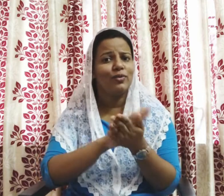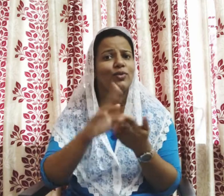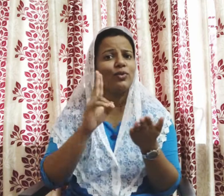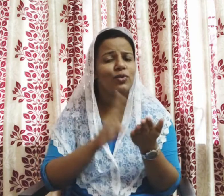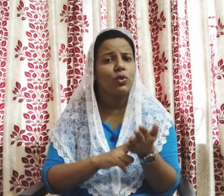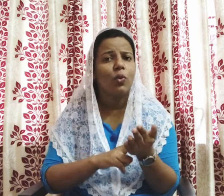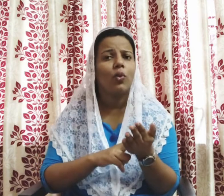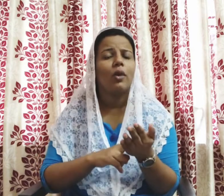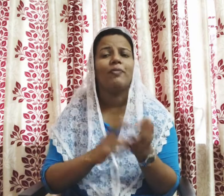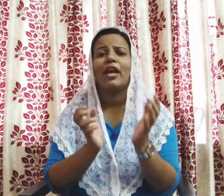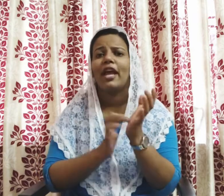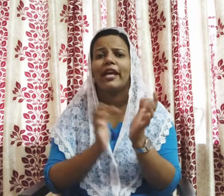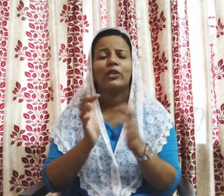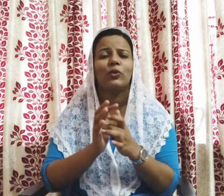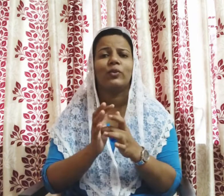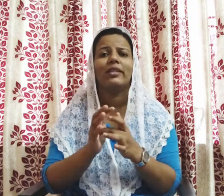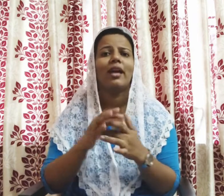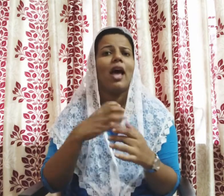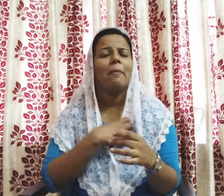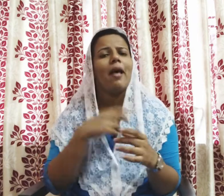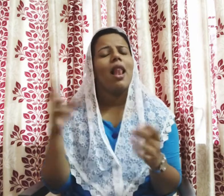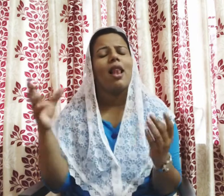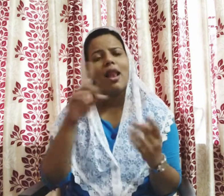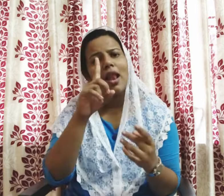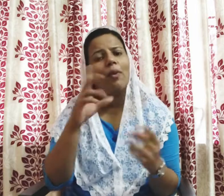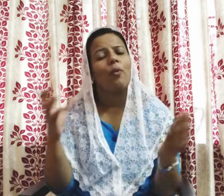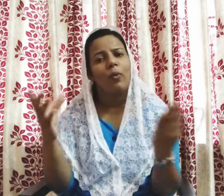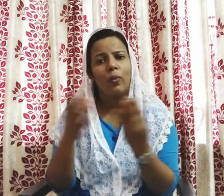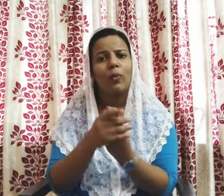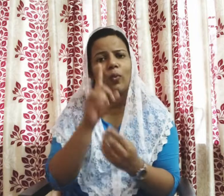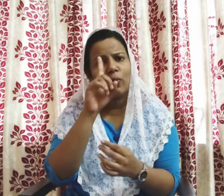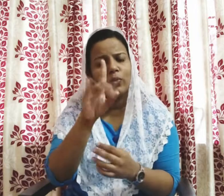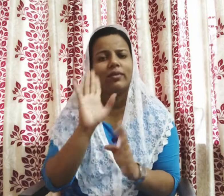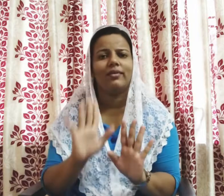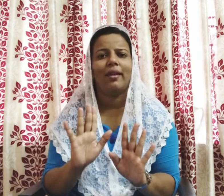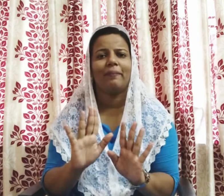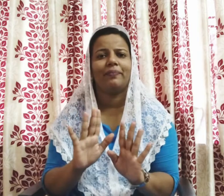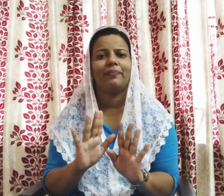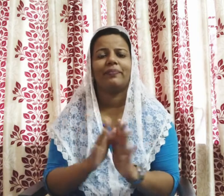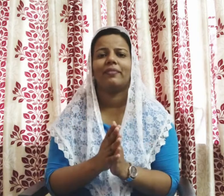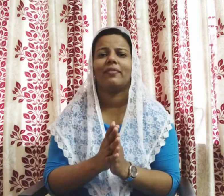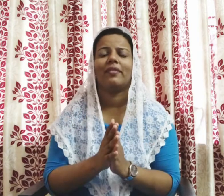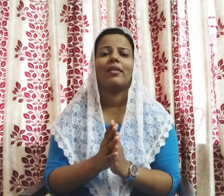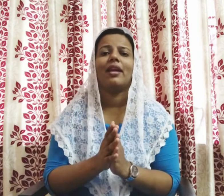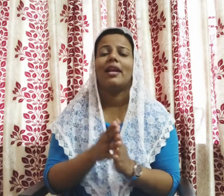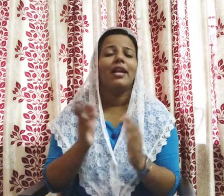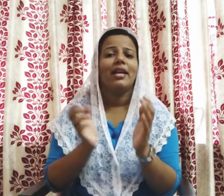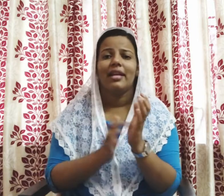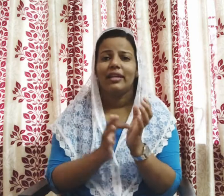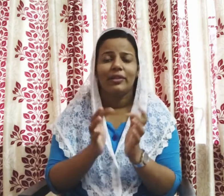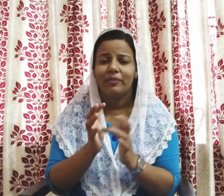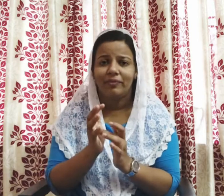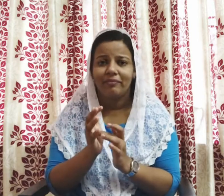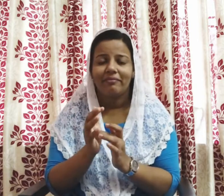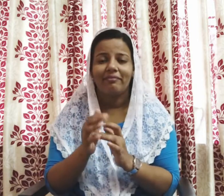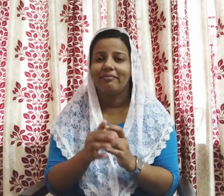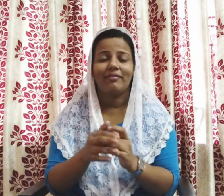ആത്മാവും യേശുവിൻ്റെ ഉള്ളിൽ വന്ന ആത്മാവും ഒരേ ആത്മാവാണ്. അതാ റോമാലേഖനത്തിൽ പൗലോസ് അപ്പോസ്തലൻ പറഞ്ഞത്, യേശുവിനെ മരിച്ചവരുടെ ഇടയിൽ